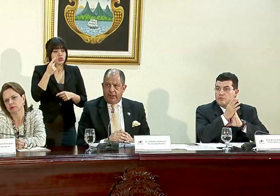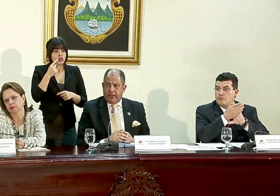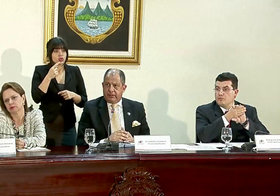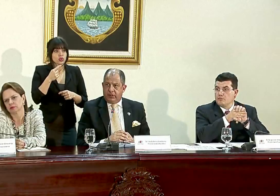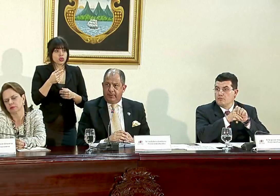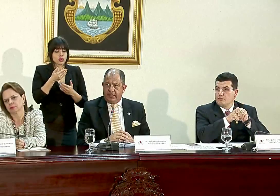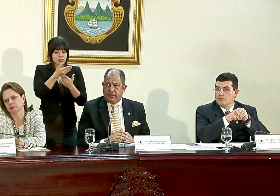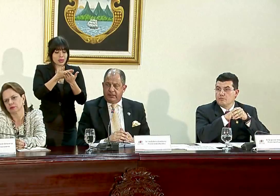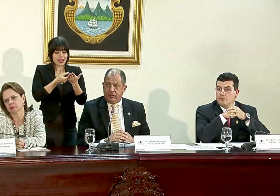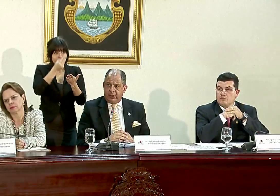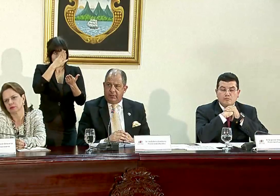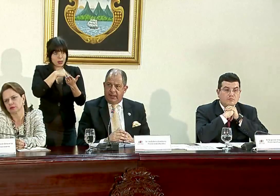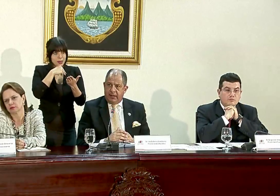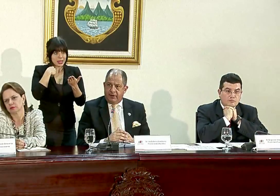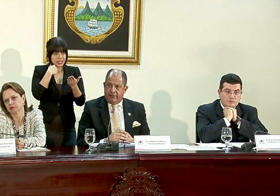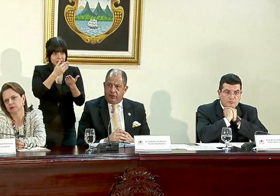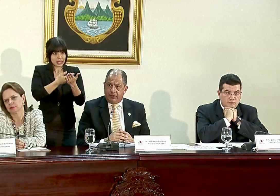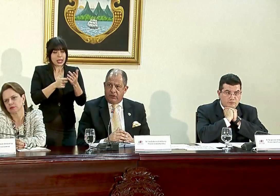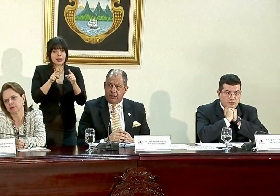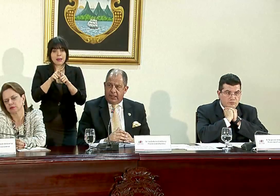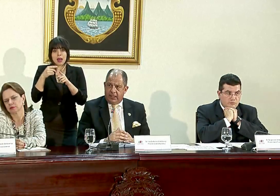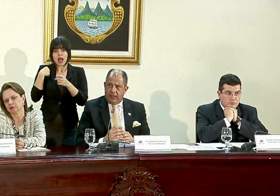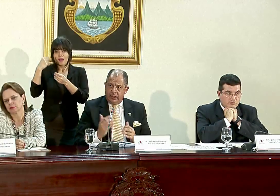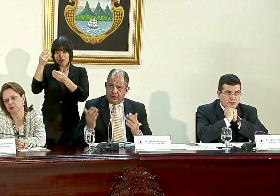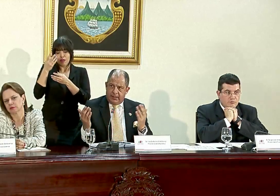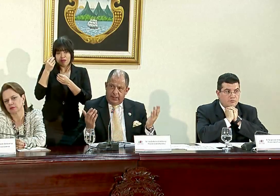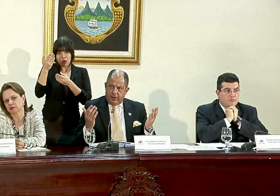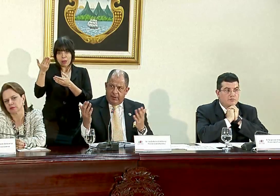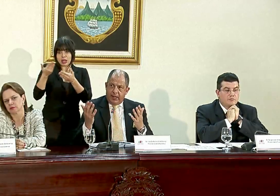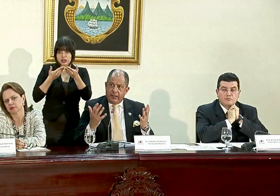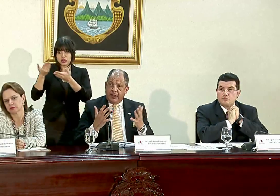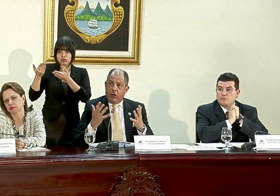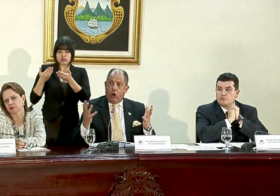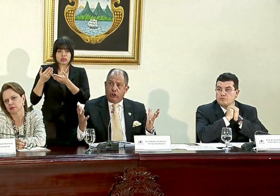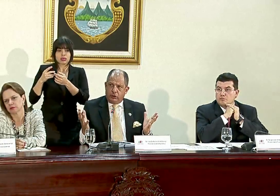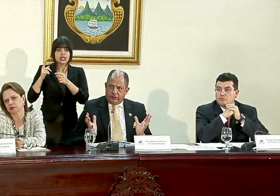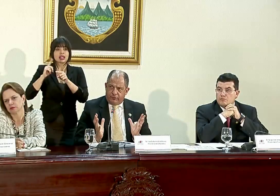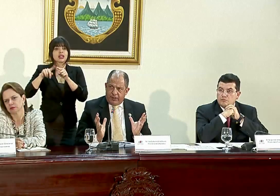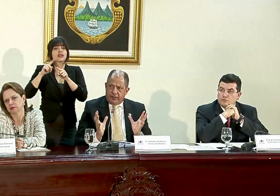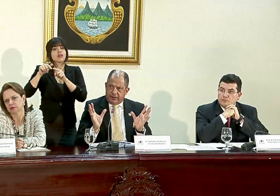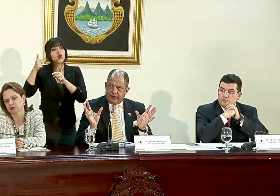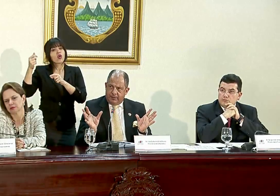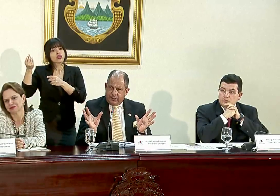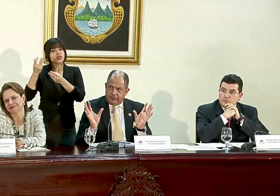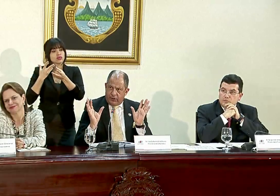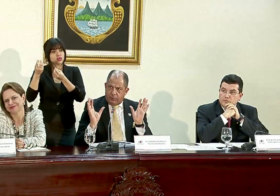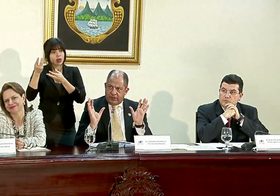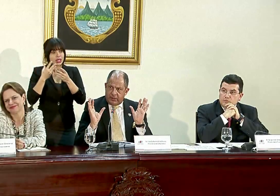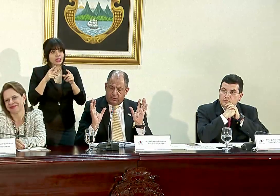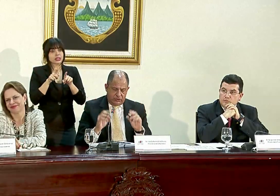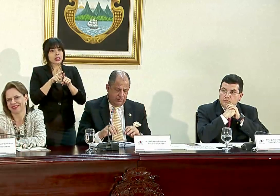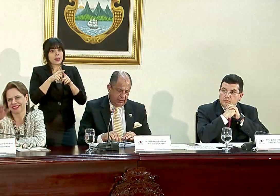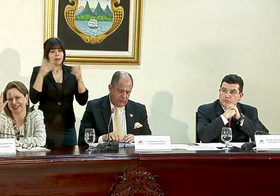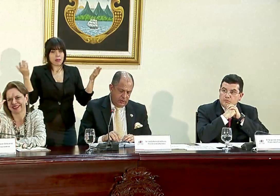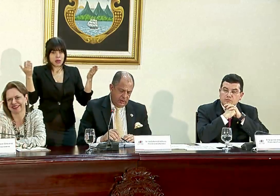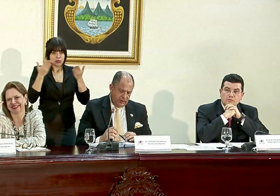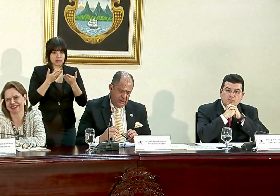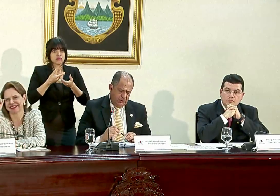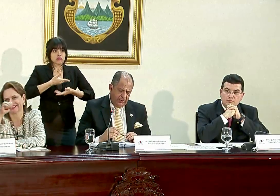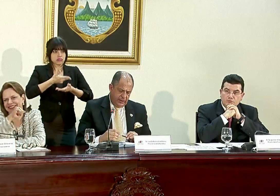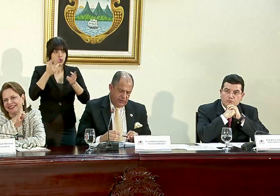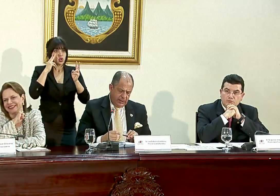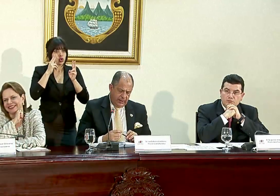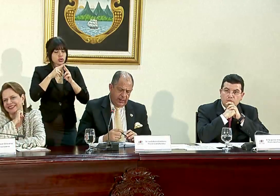el informe de la señora ministra sino que también había información que se derivaba de otras fuentes que también fue puesta en conocimiento